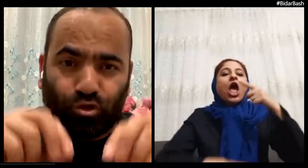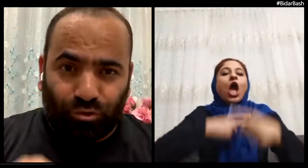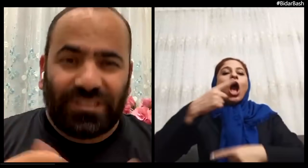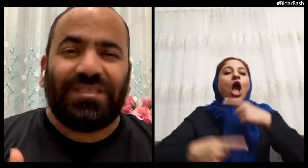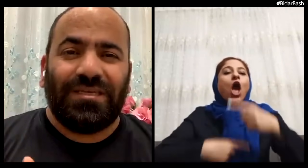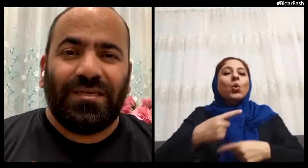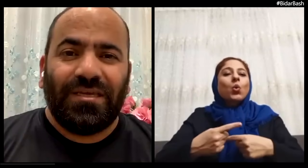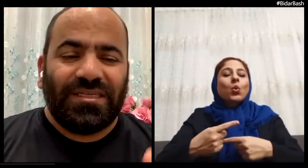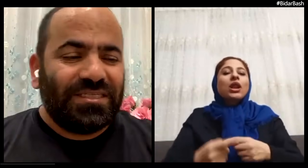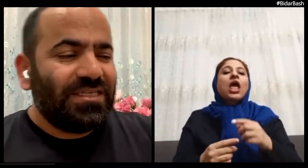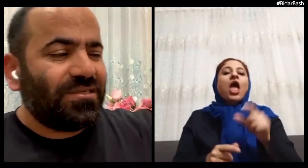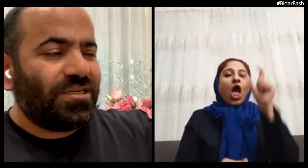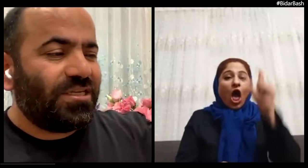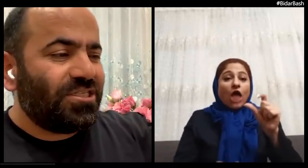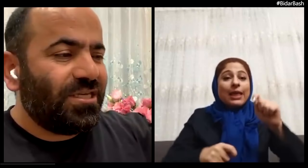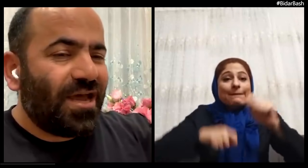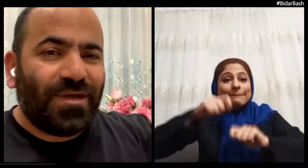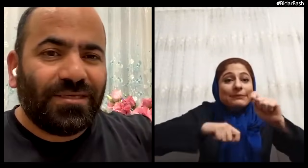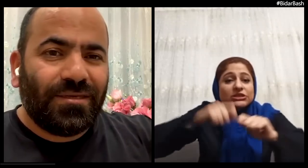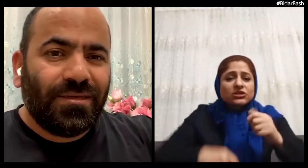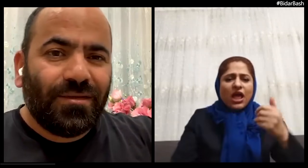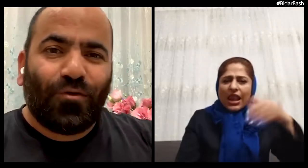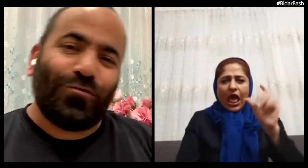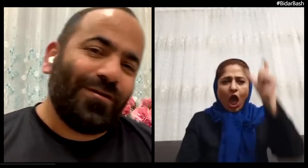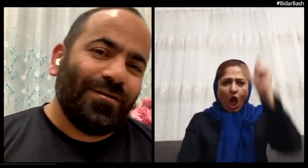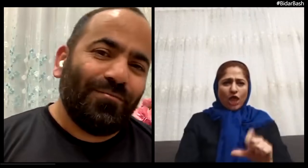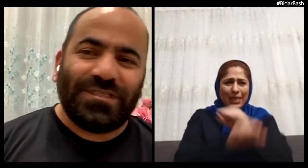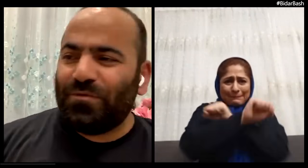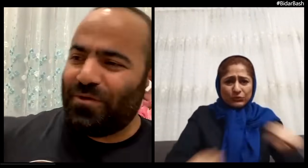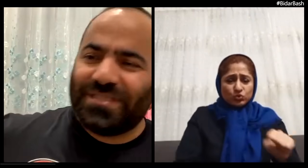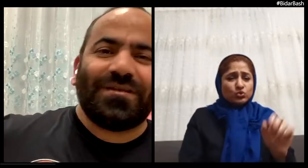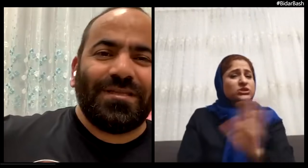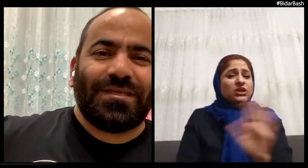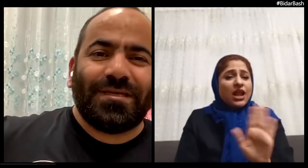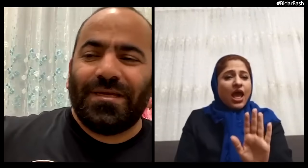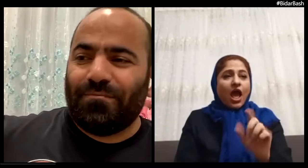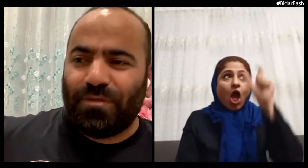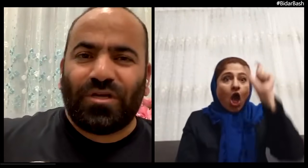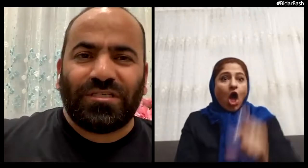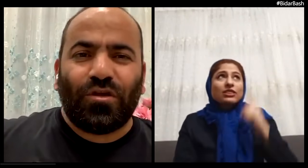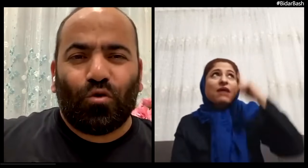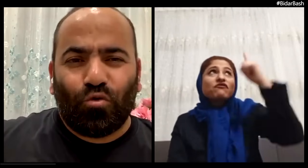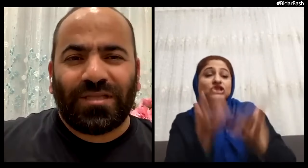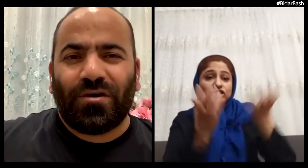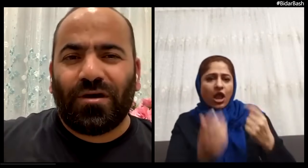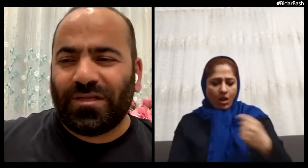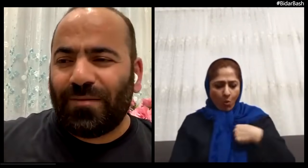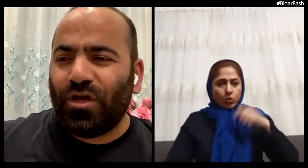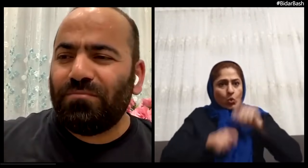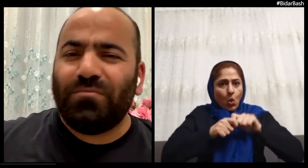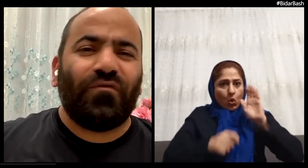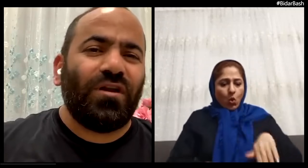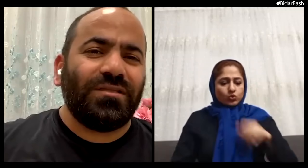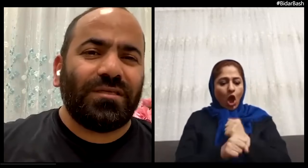آدم سوزی، زیر سایه چیه؟ رحمت خدا. مثل بیمارستان دیگه، بیمارستان عقوبتگاه